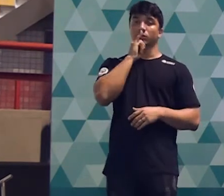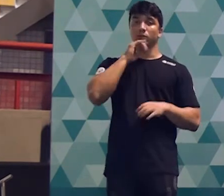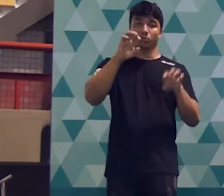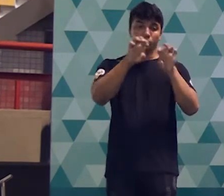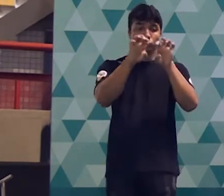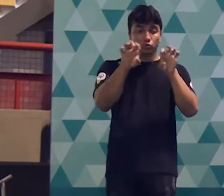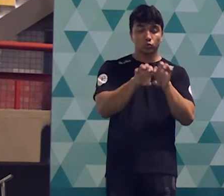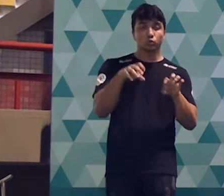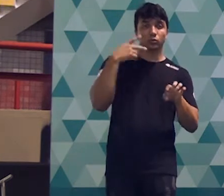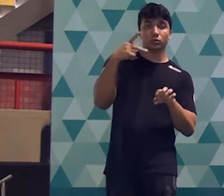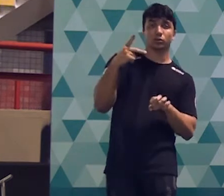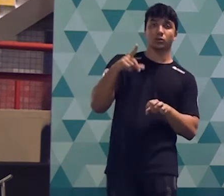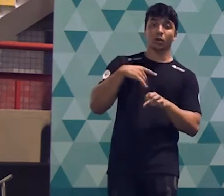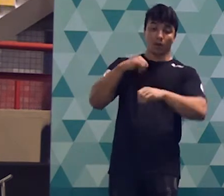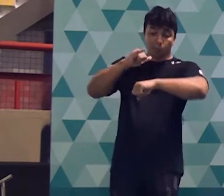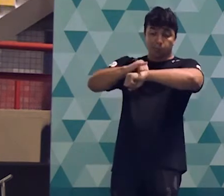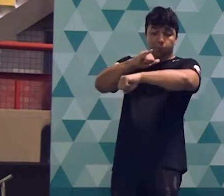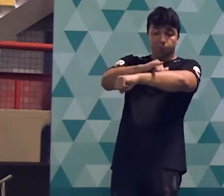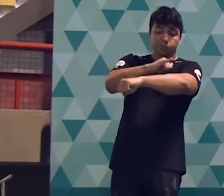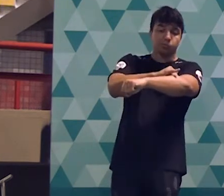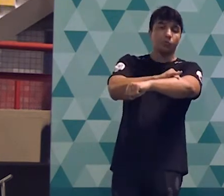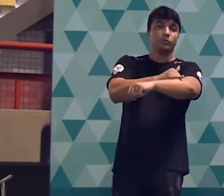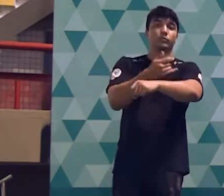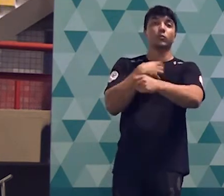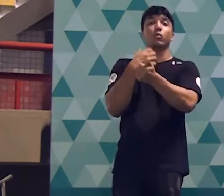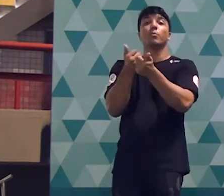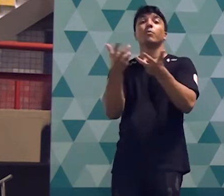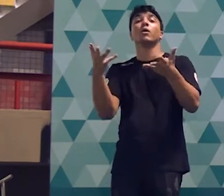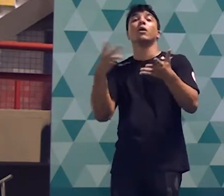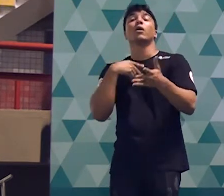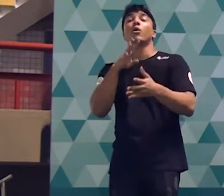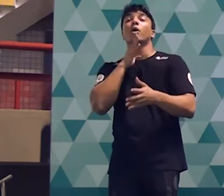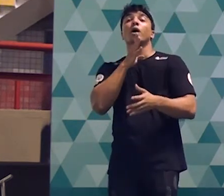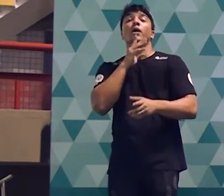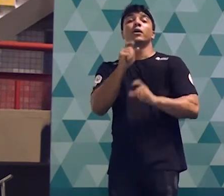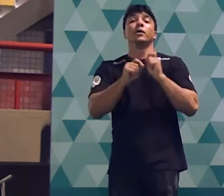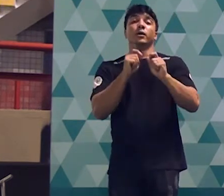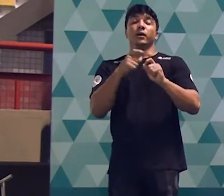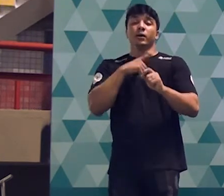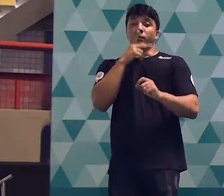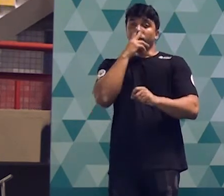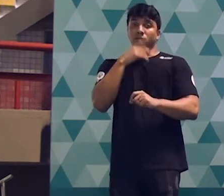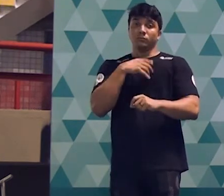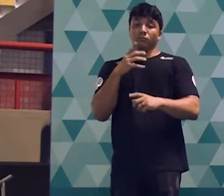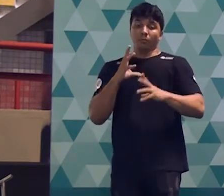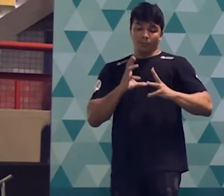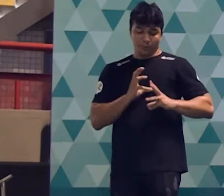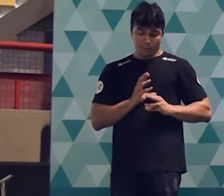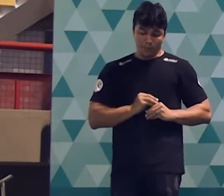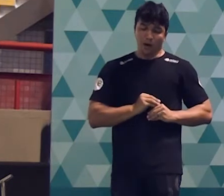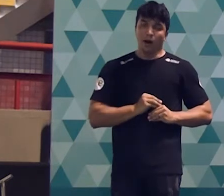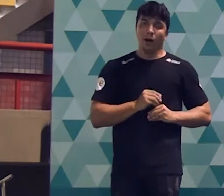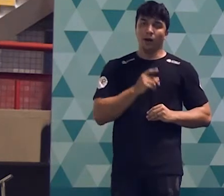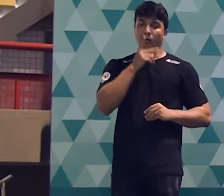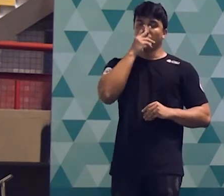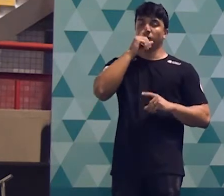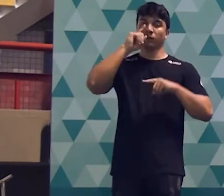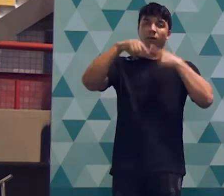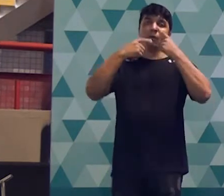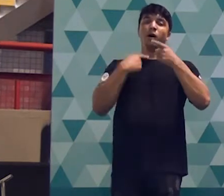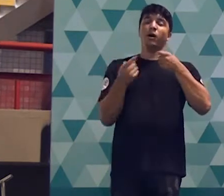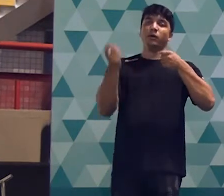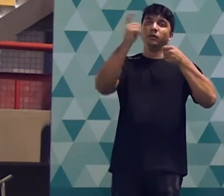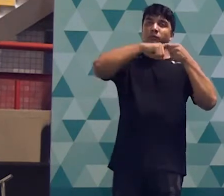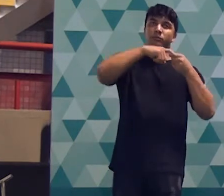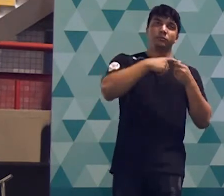estrutura é para ser gordo, quantas pessoas vocês não conhecem que fizeram a cirurgia de redução e depois voltou